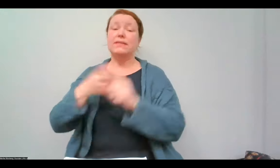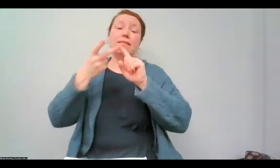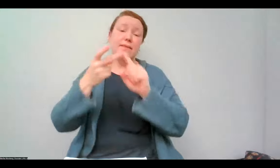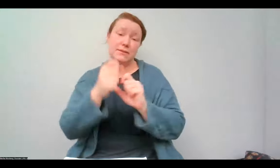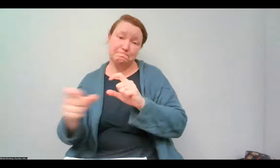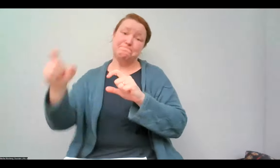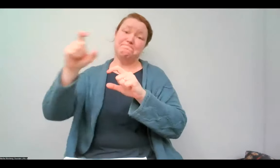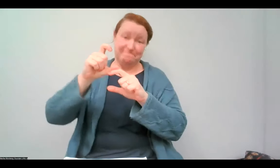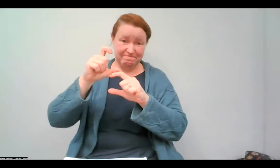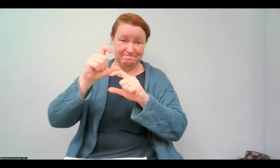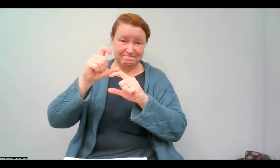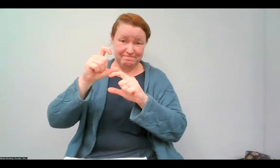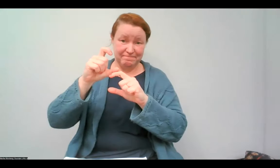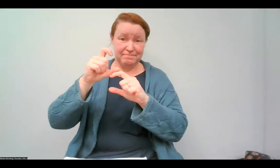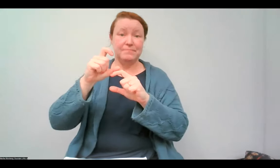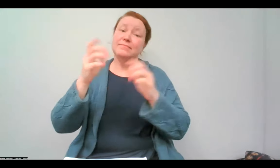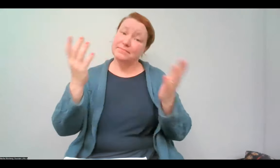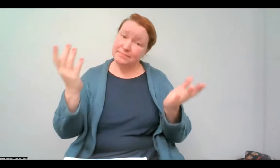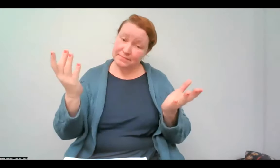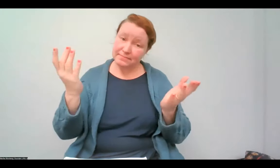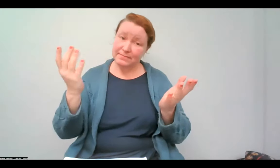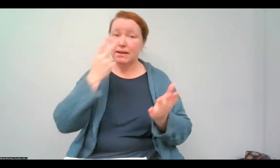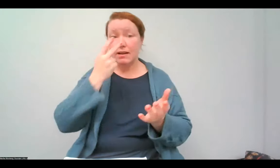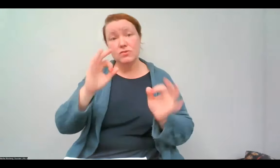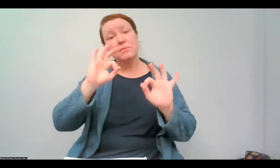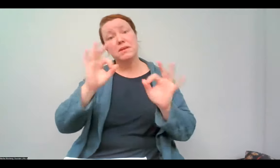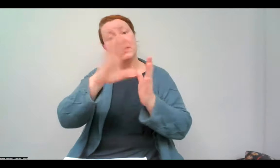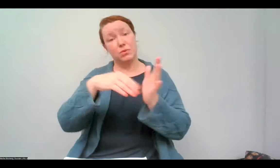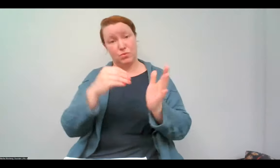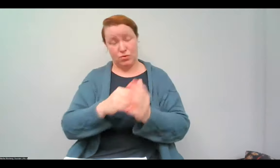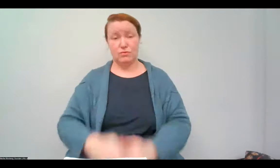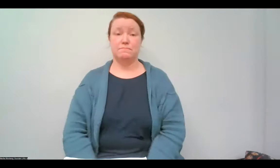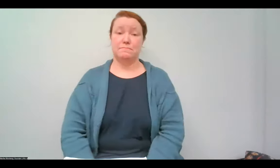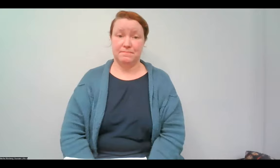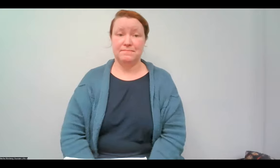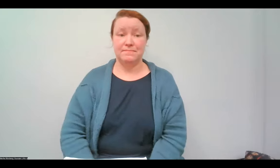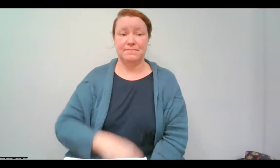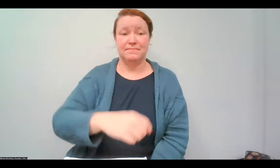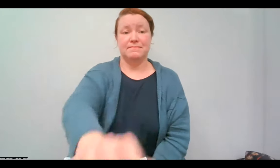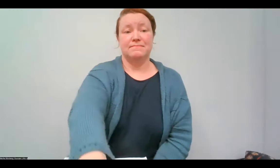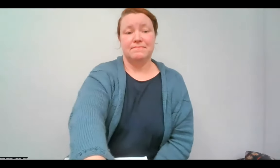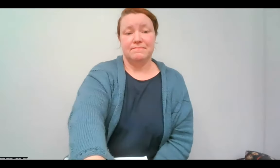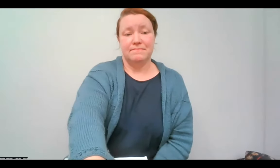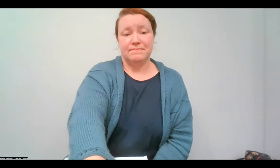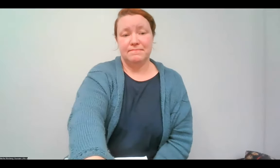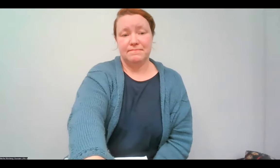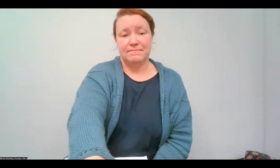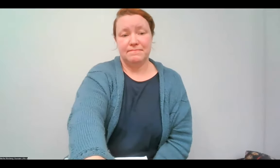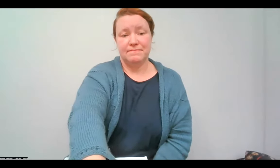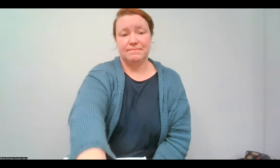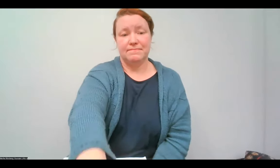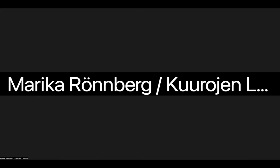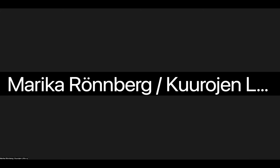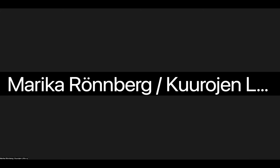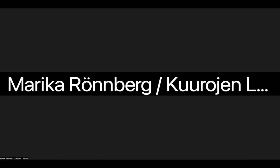Ja ensi vuodellehan rahoitusta on haettu ja jälleen kerran sille myöskin korotusta. Katsotaan sitten, miten sen rahoituksen